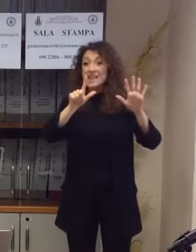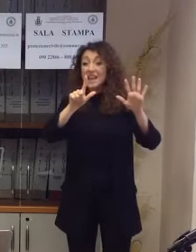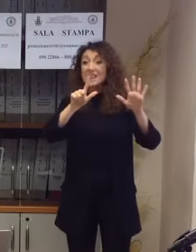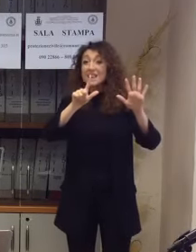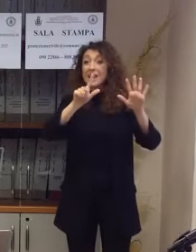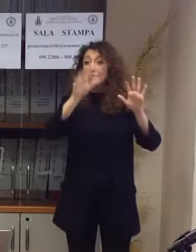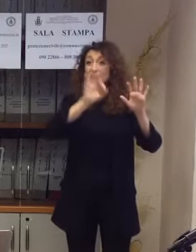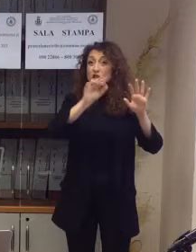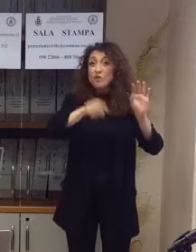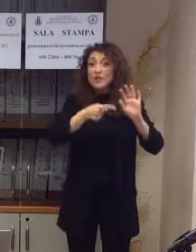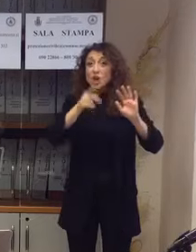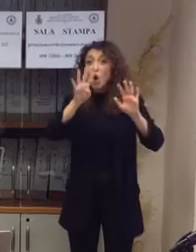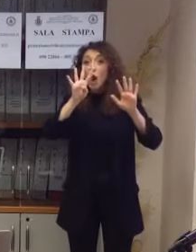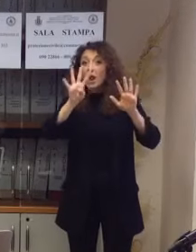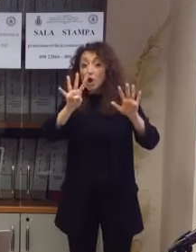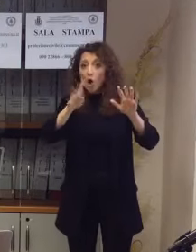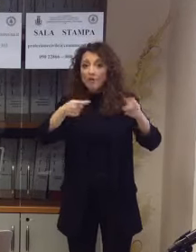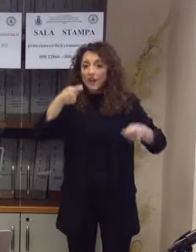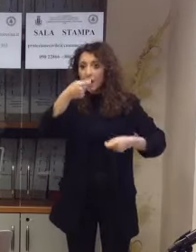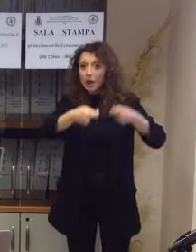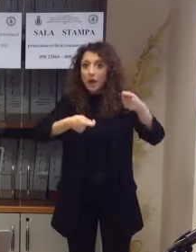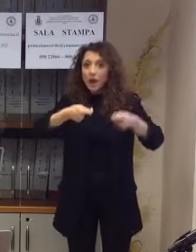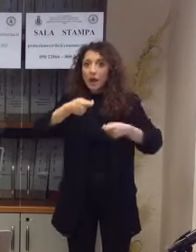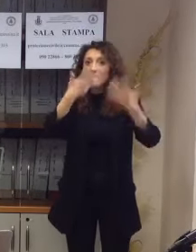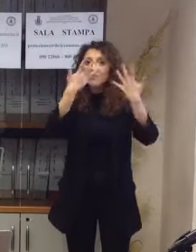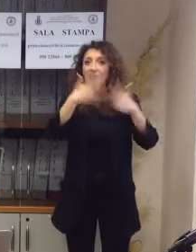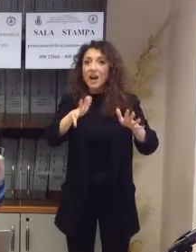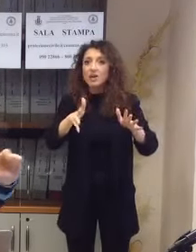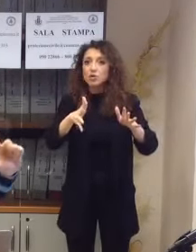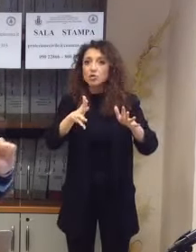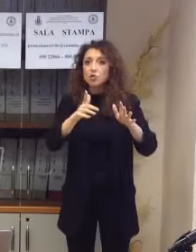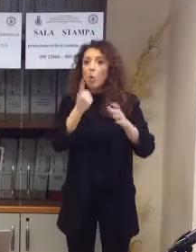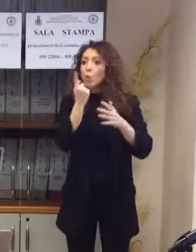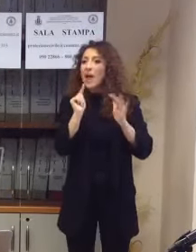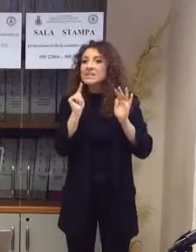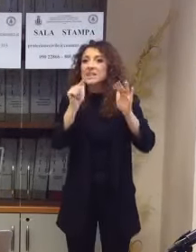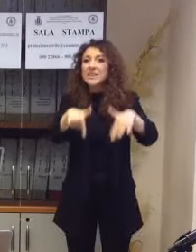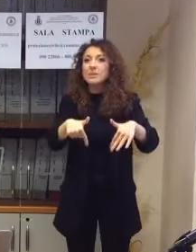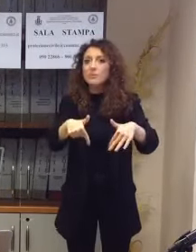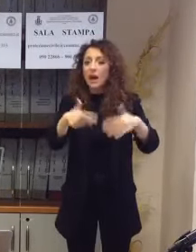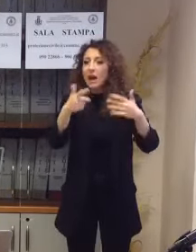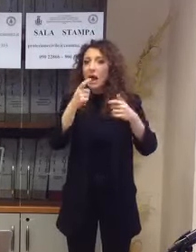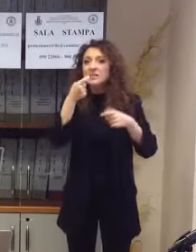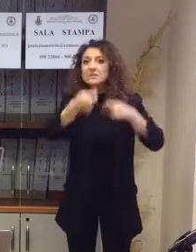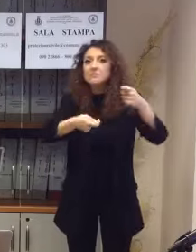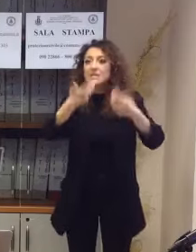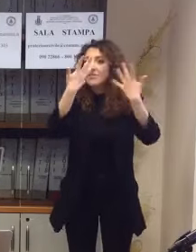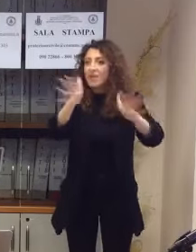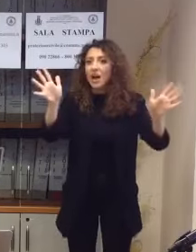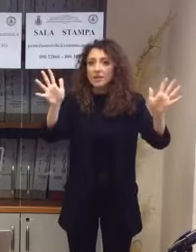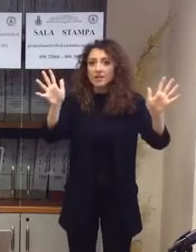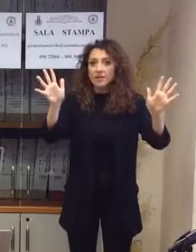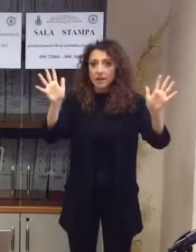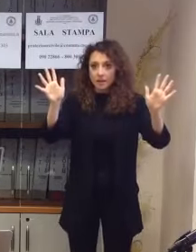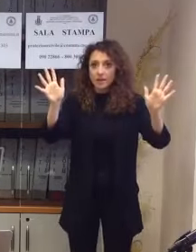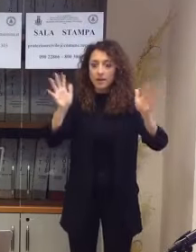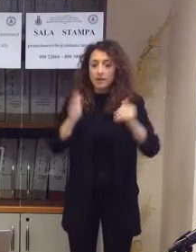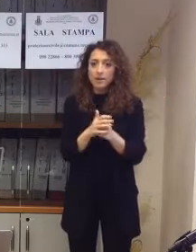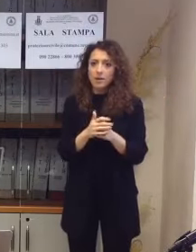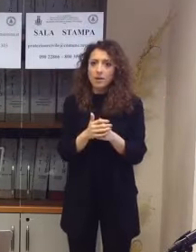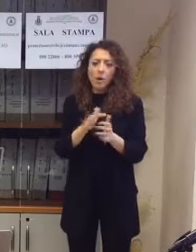97,9% della somma spendibile la prima settimana. E allora, al di là di tutti i problemi che ci